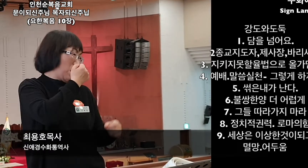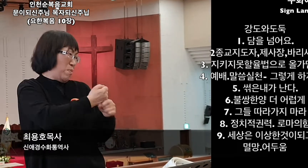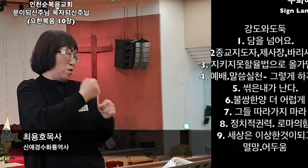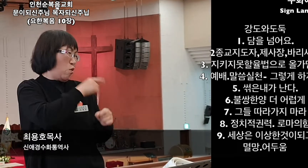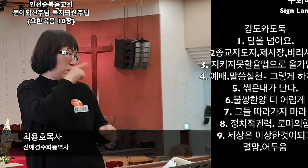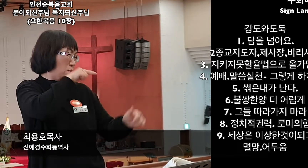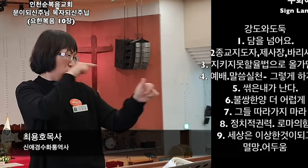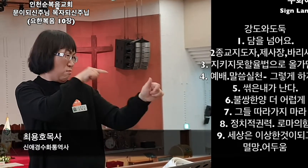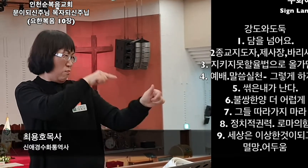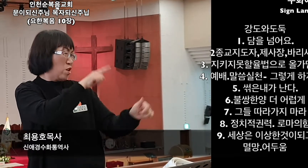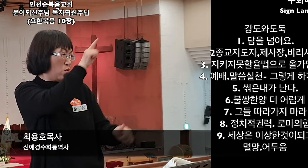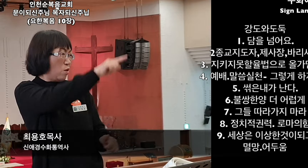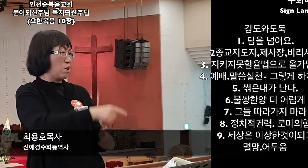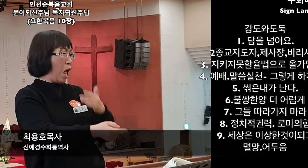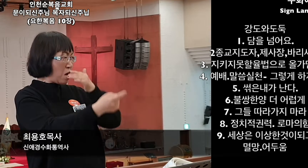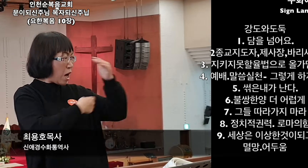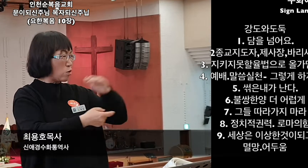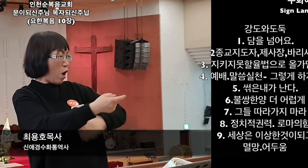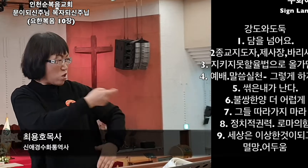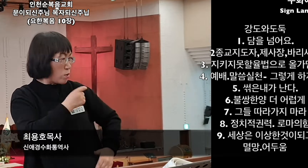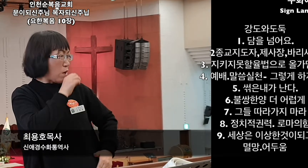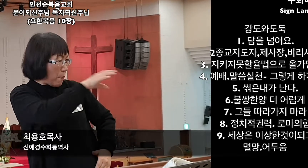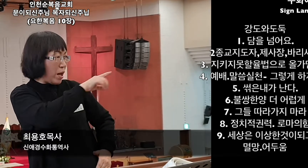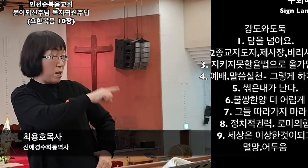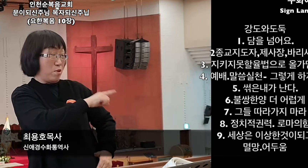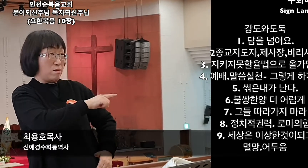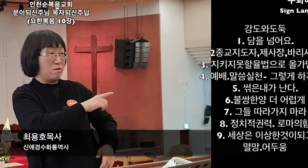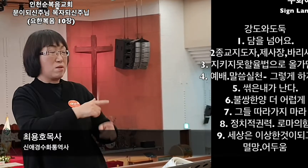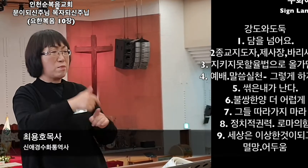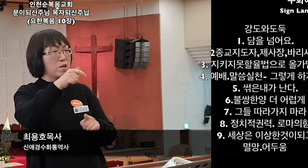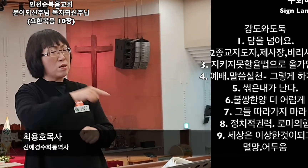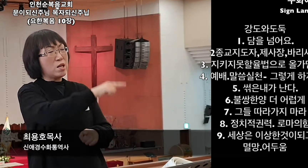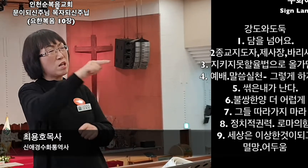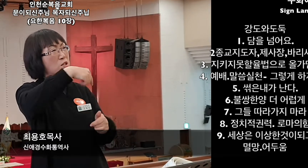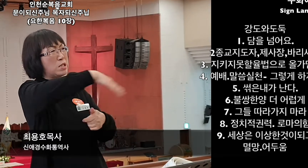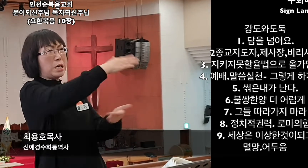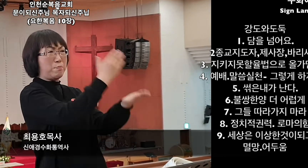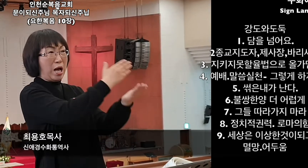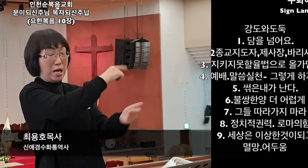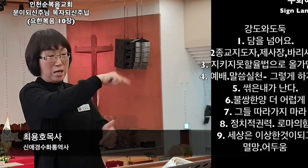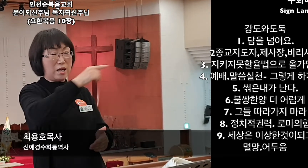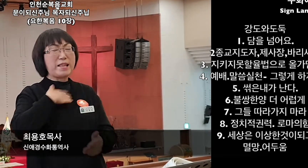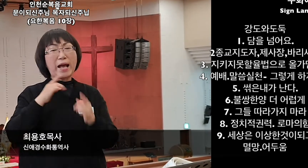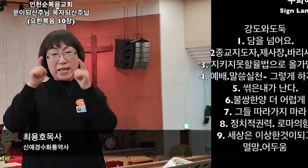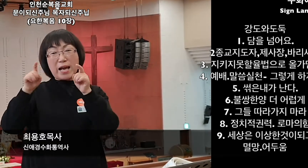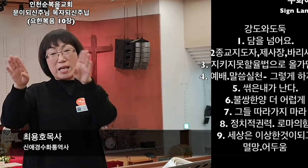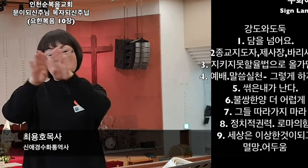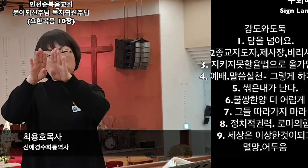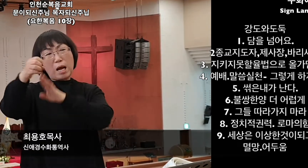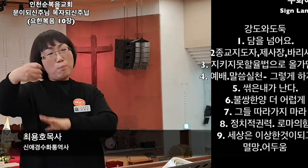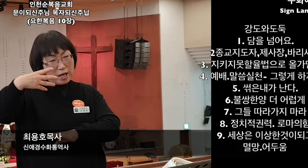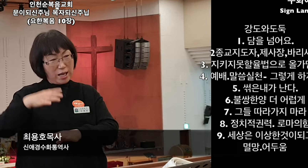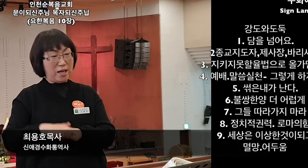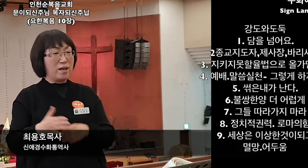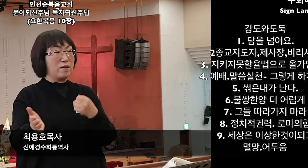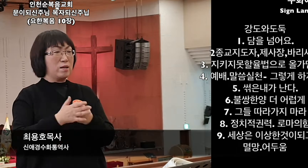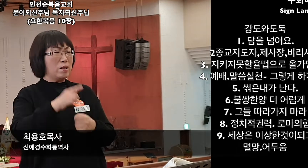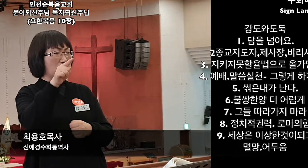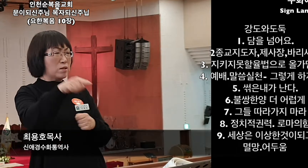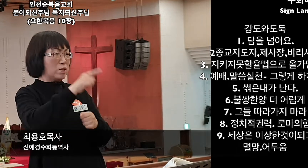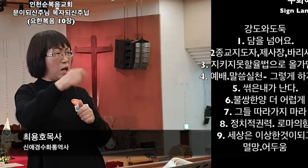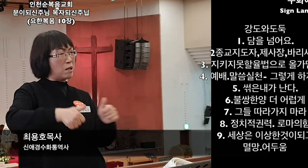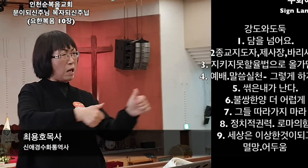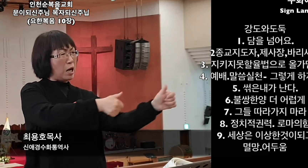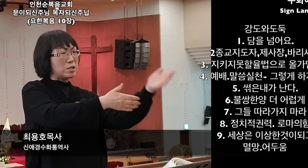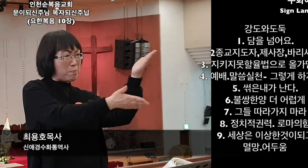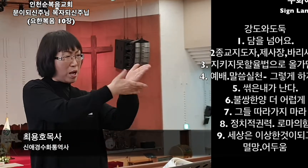만들고 있구나. 너희는 강도와 절도라고 말하면서 그들 따라가지 말라. 내가 양의 문이다. 결국 그들